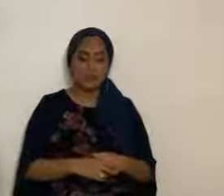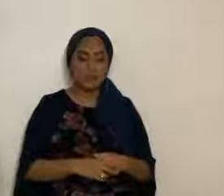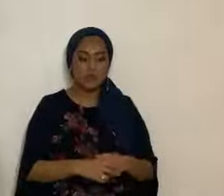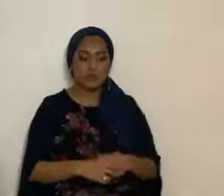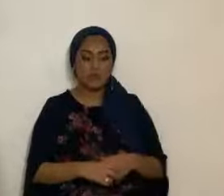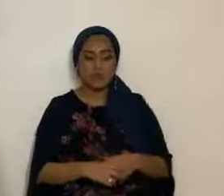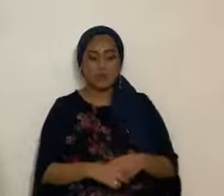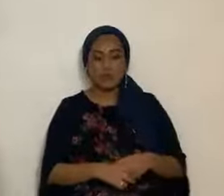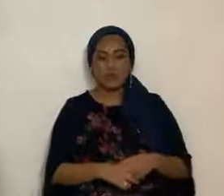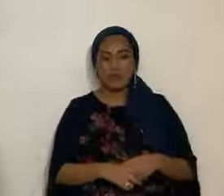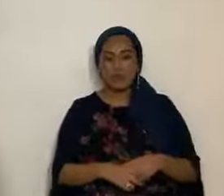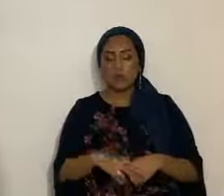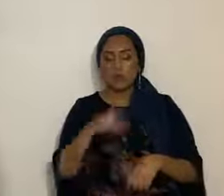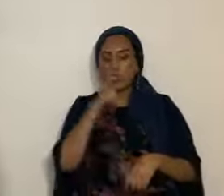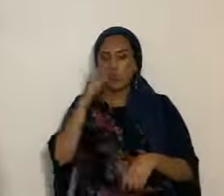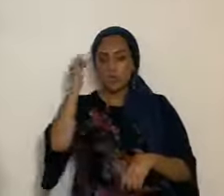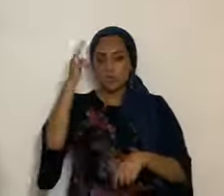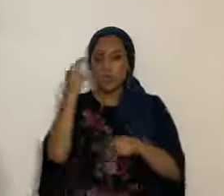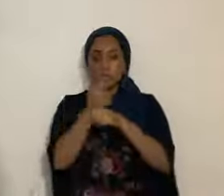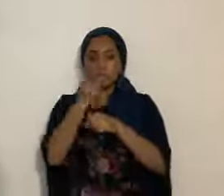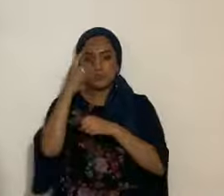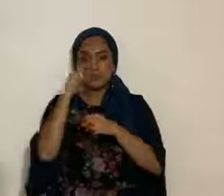quien utilizaría Yahweh para preservarle la vida.